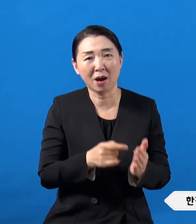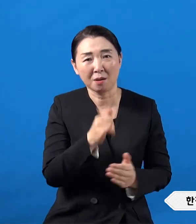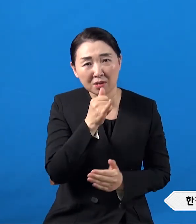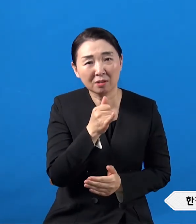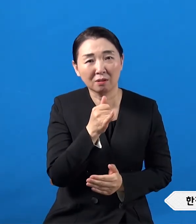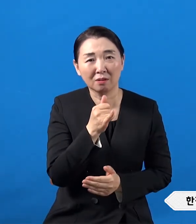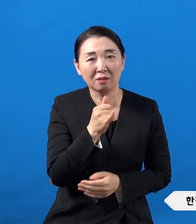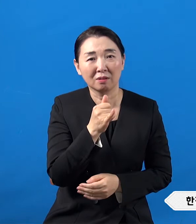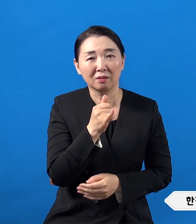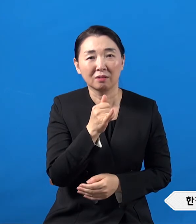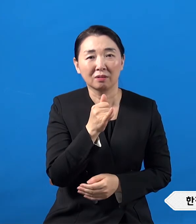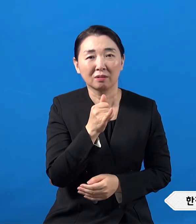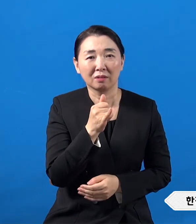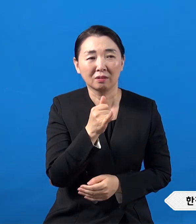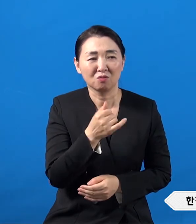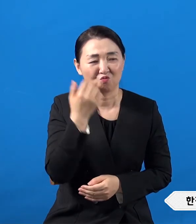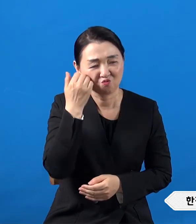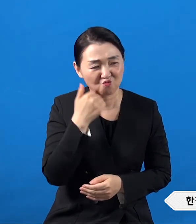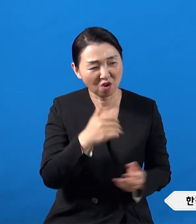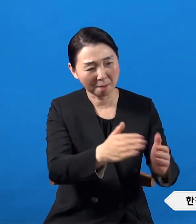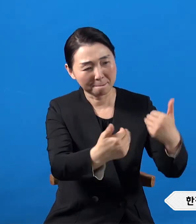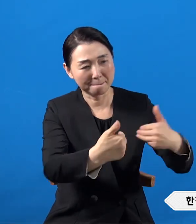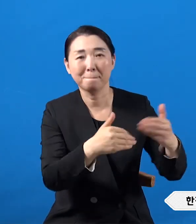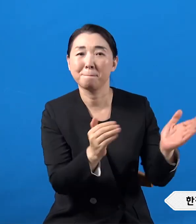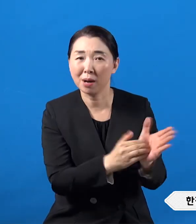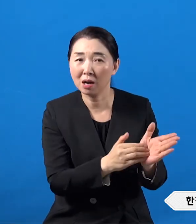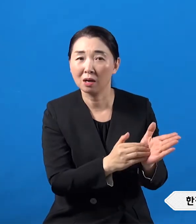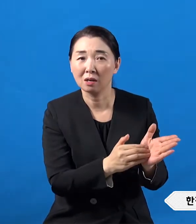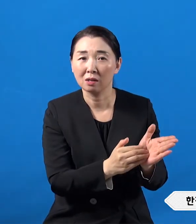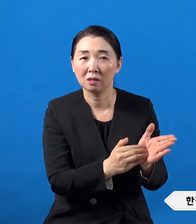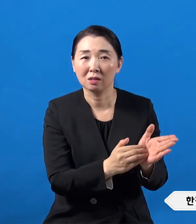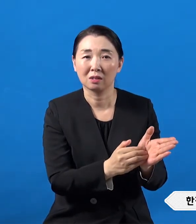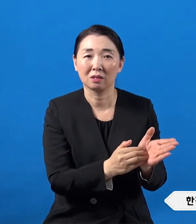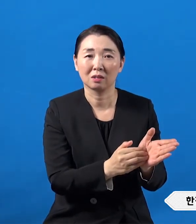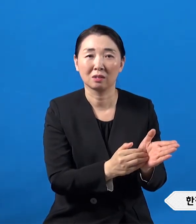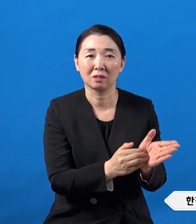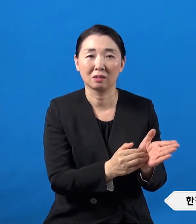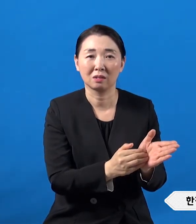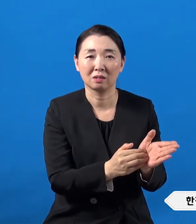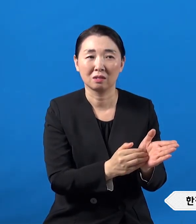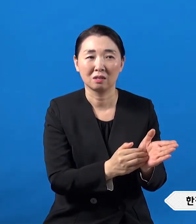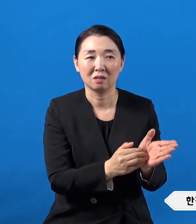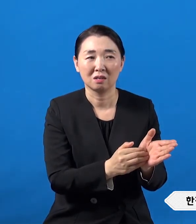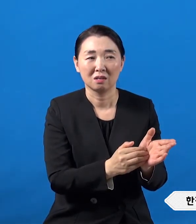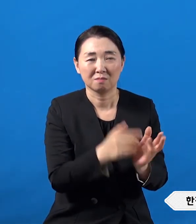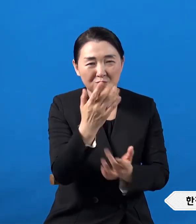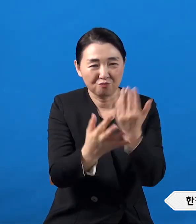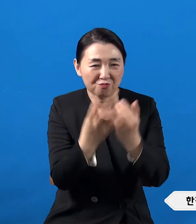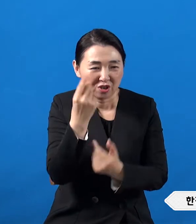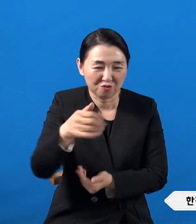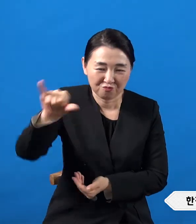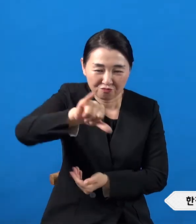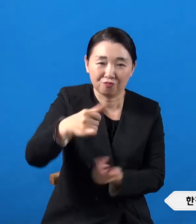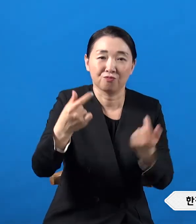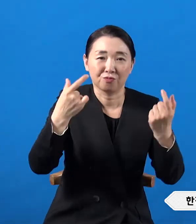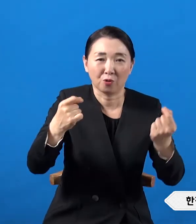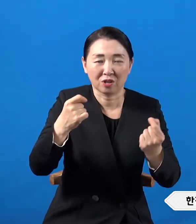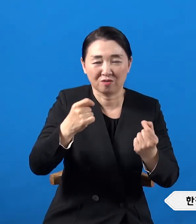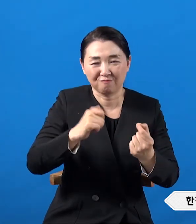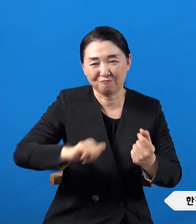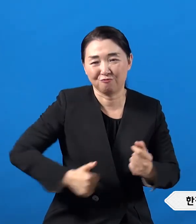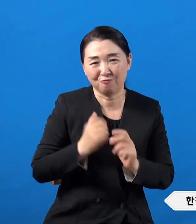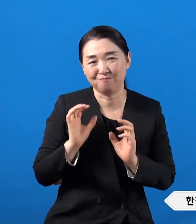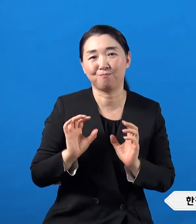마음이 가득한데 누가 시비를 거니까 마치 그냥 불에다가 기름을 부은 듯이